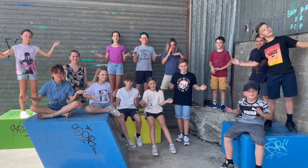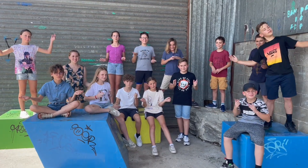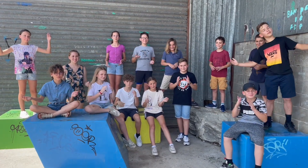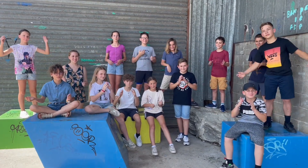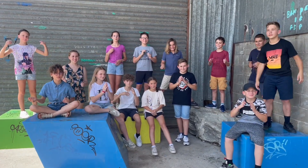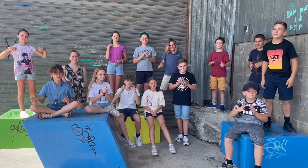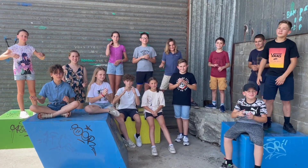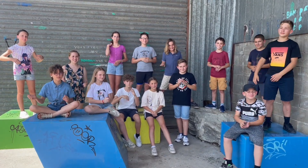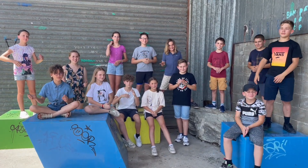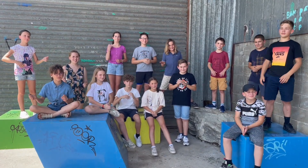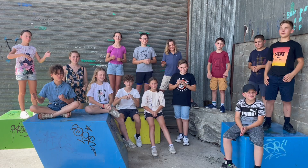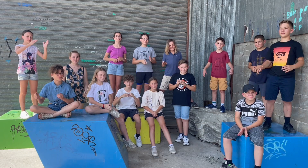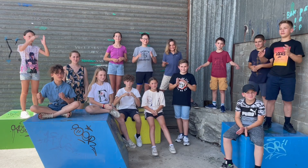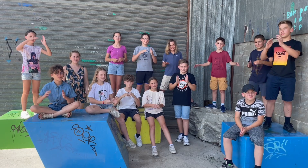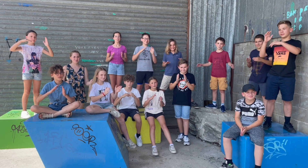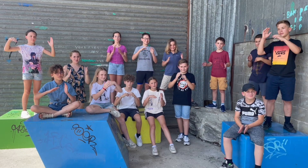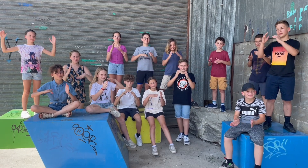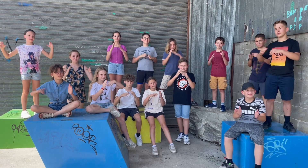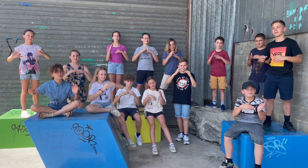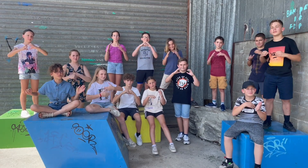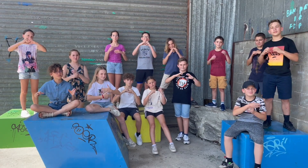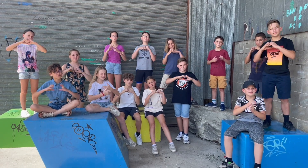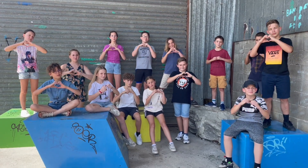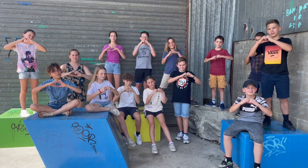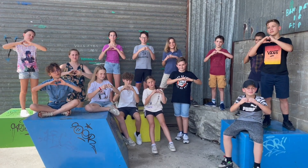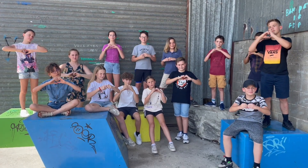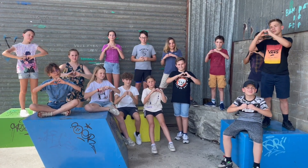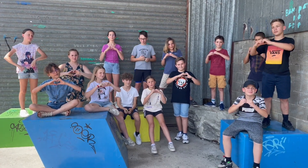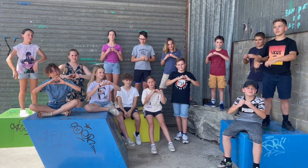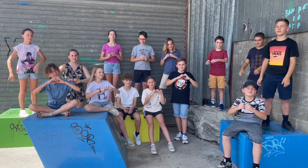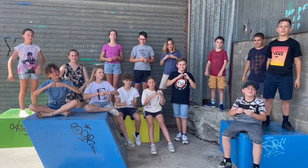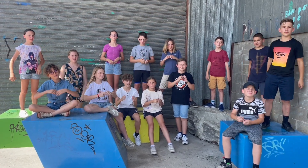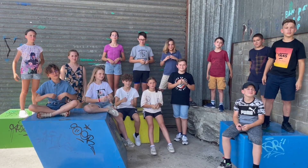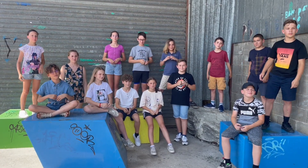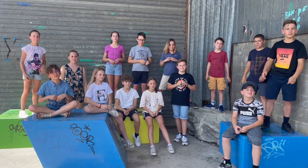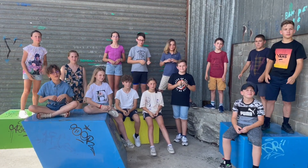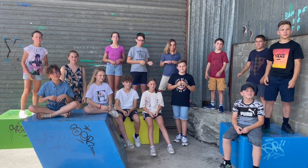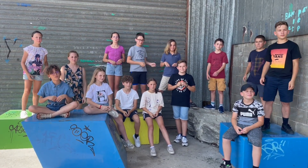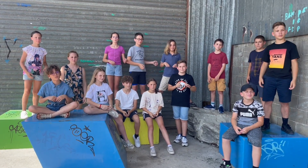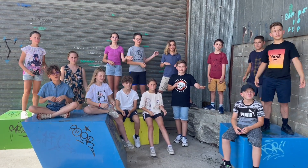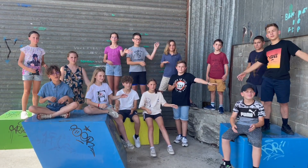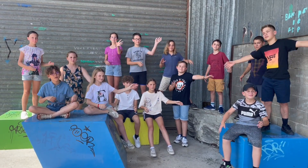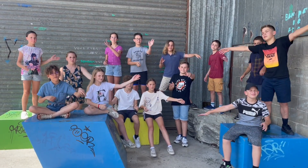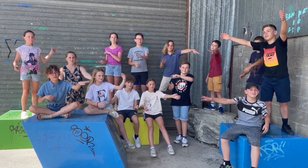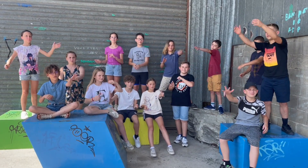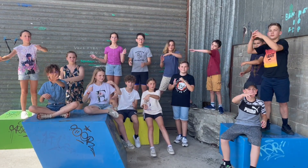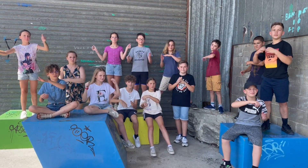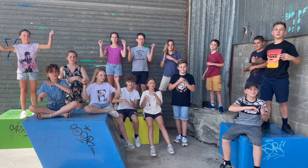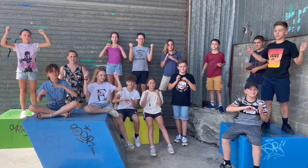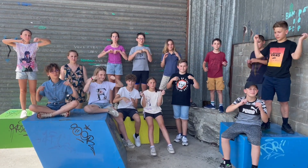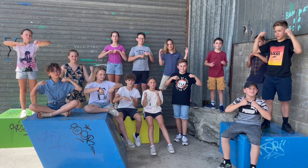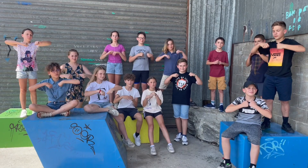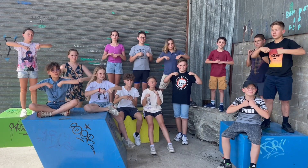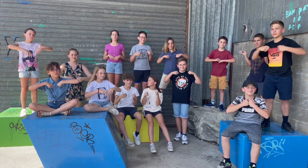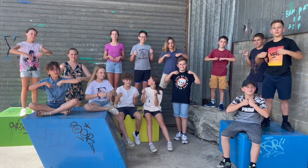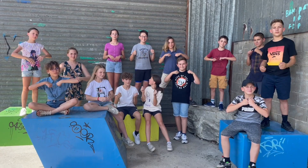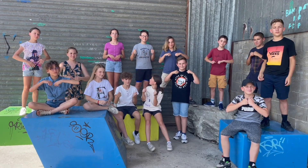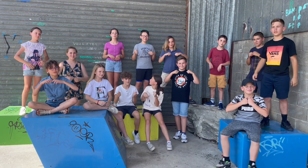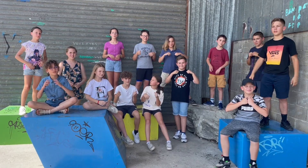C'est juste une petite chanson, c'est juste une petite chanson. Une petite chanson d'amour, une petite chanson d'amour. Pour tous ceux qui sont pour tous ceux qui